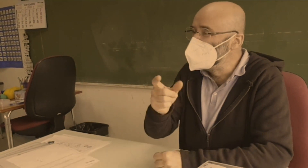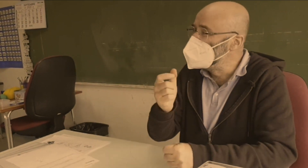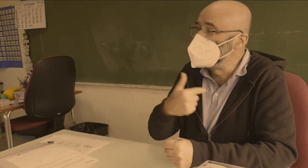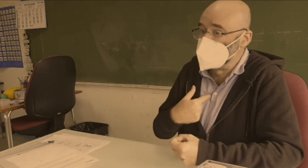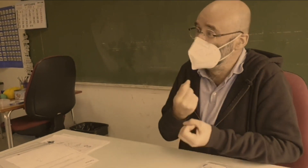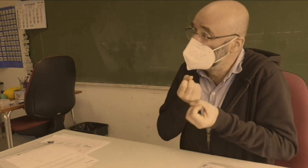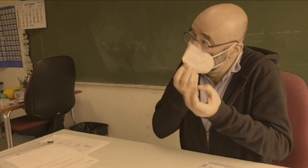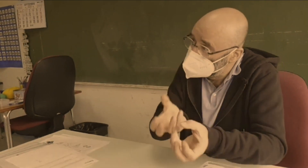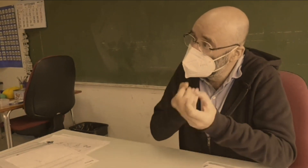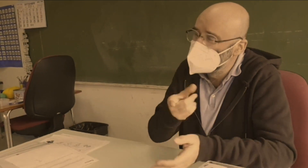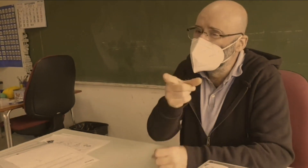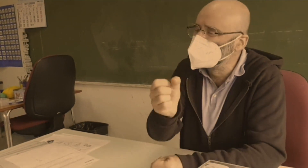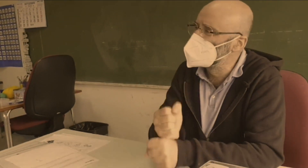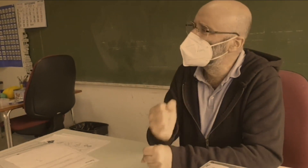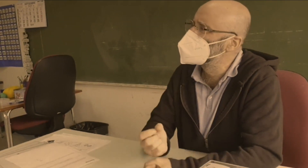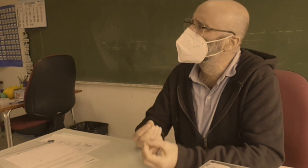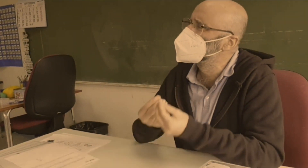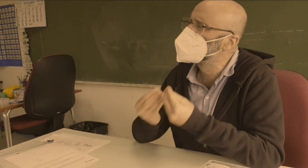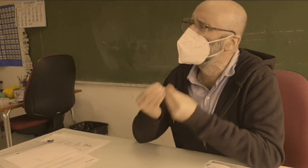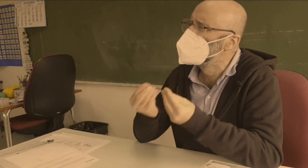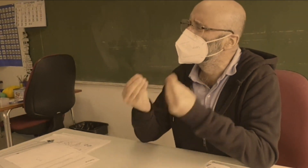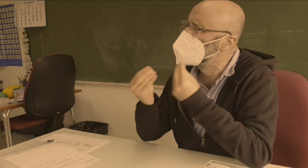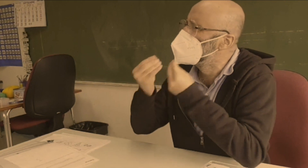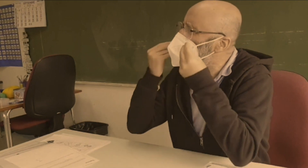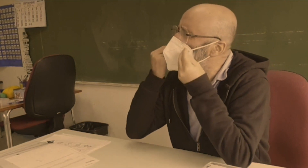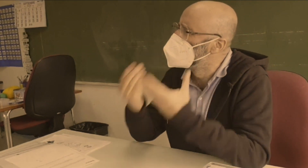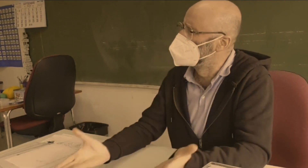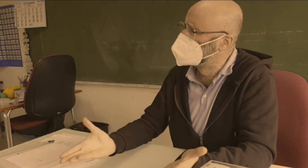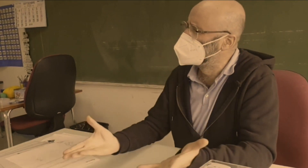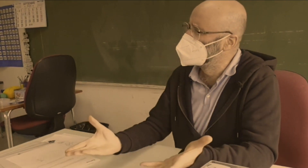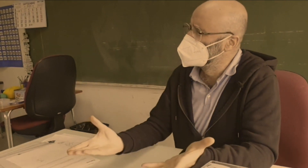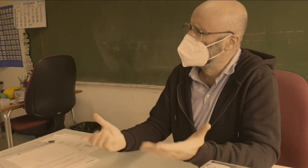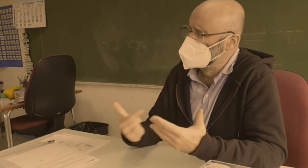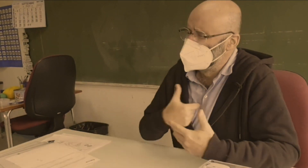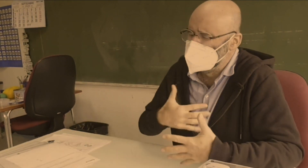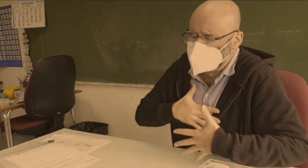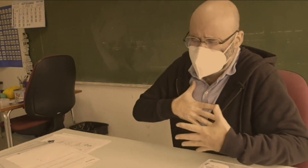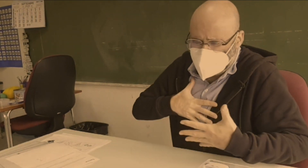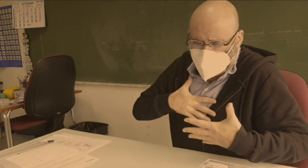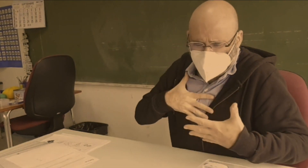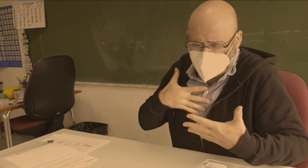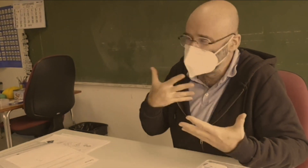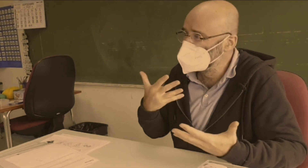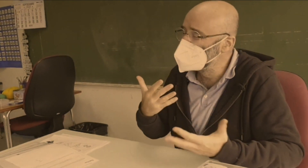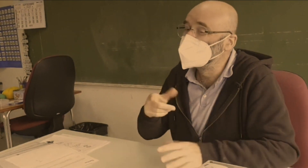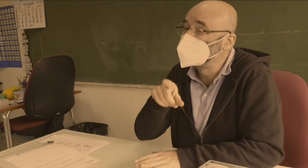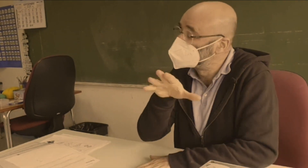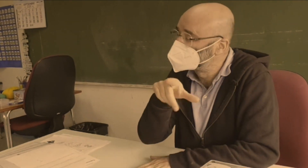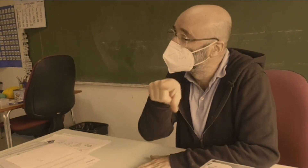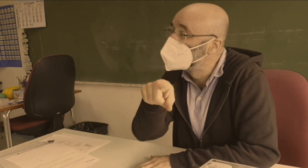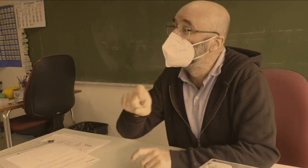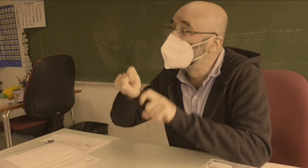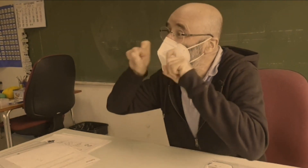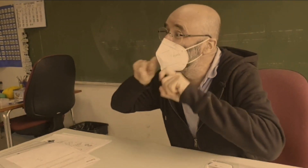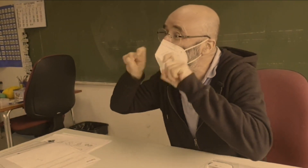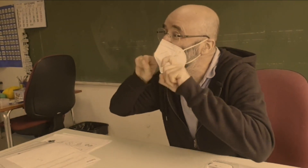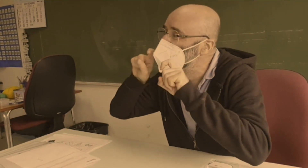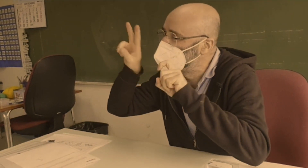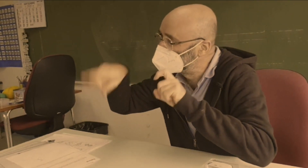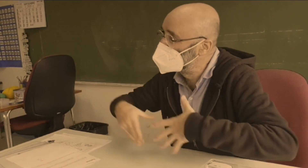No, no, tranquila, lo que estoy contando es que ha hecho un trabajo excelente, un trabajo muy bueno y me he emocionado incluso